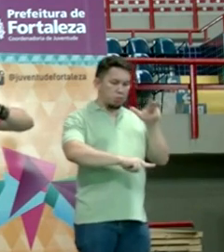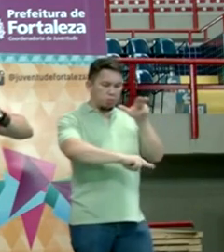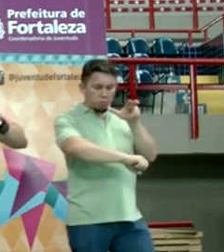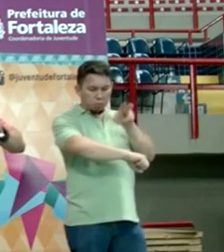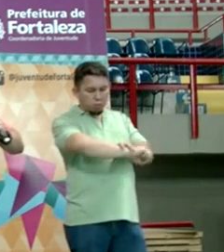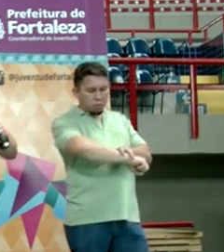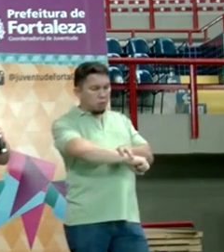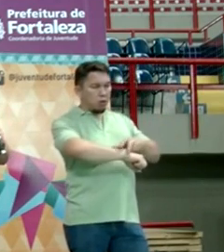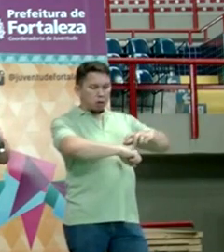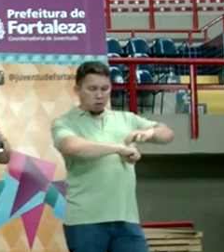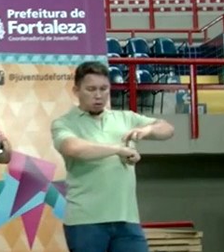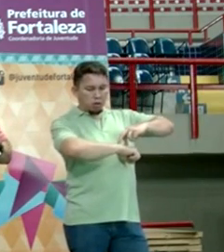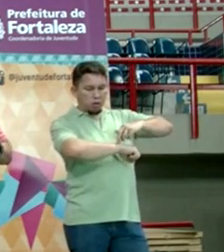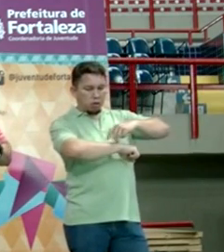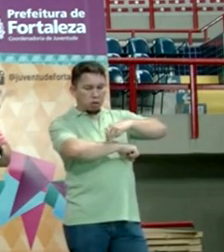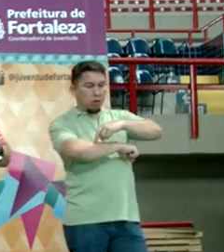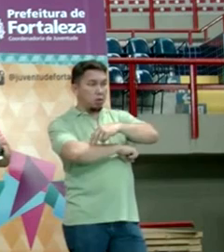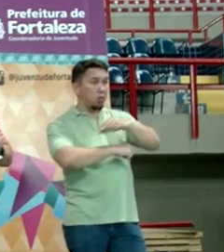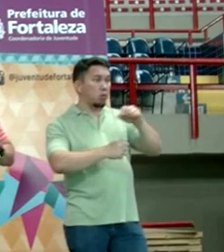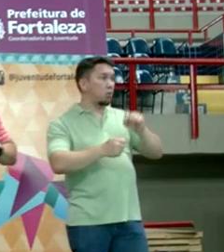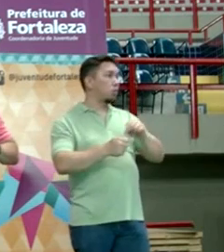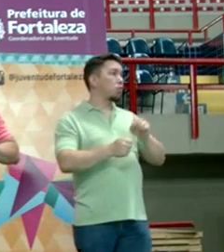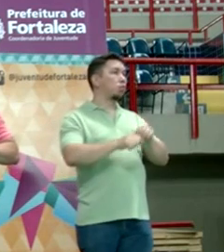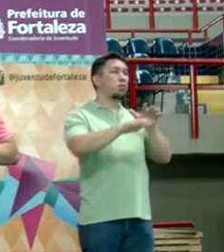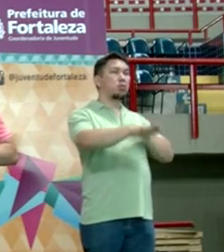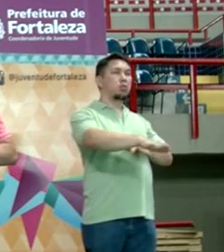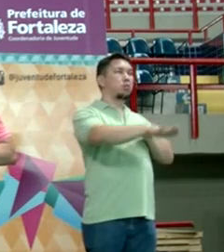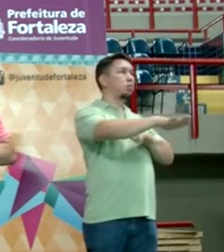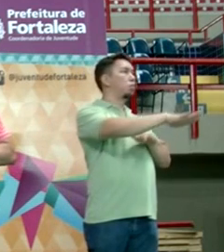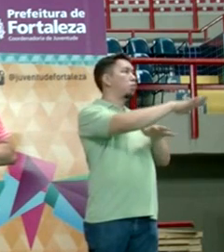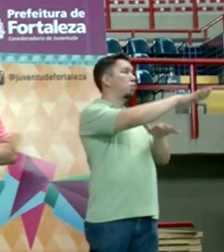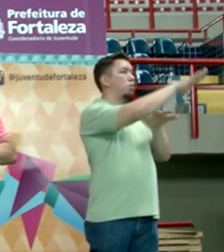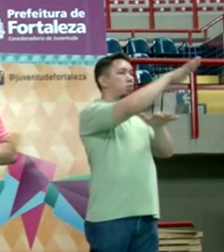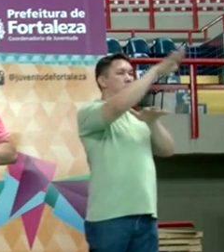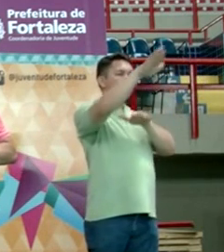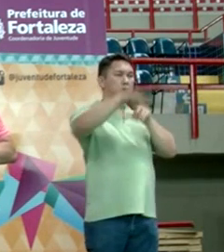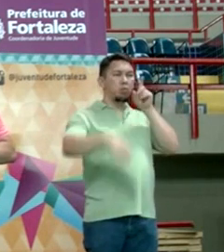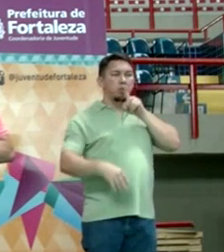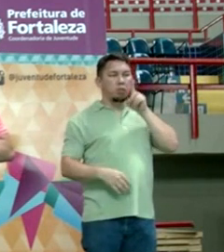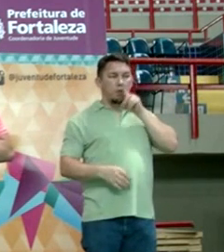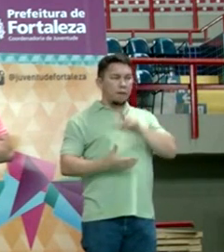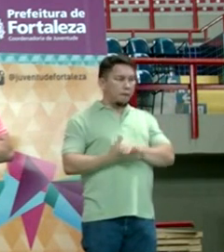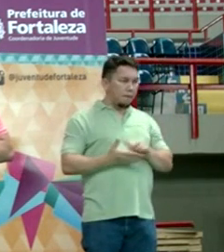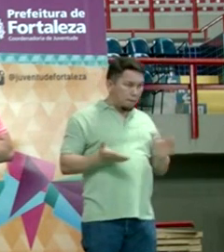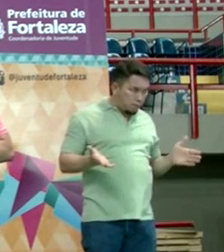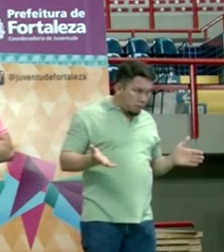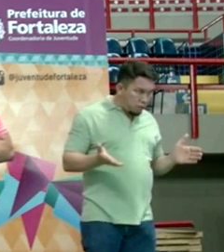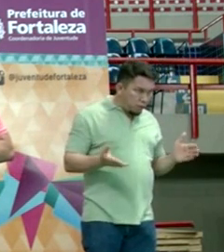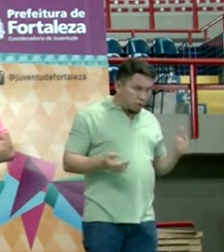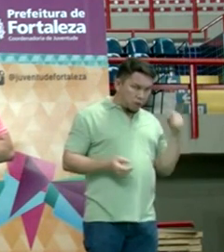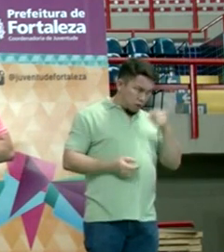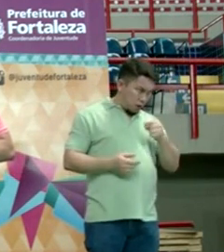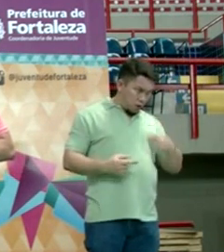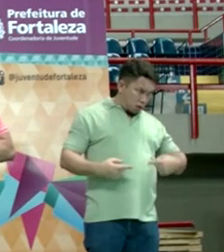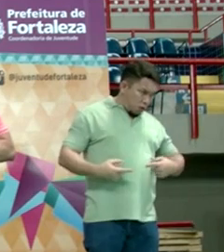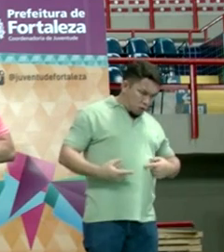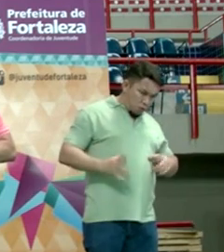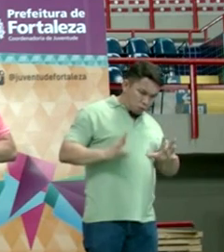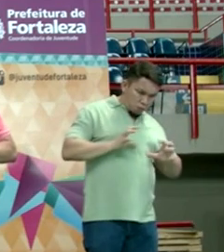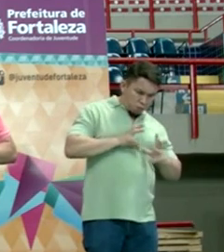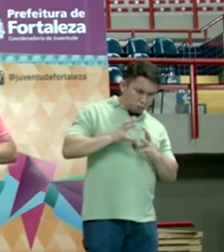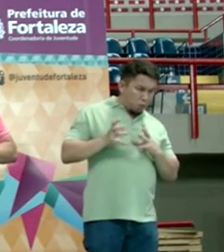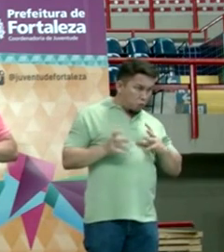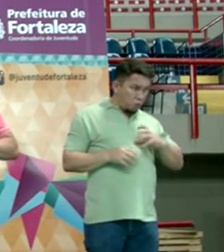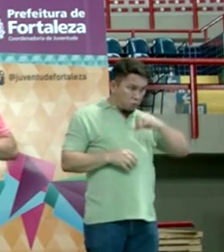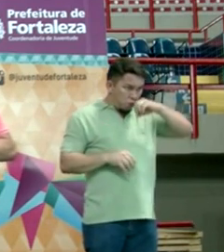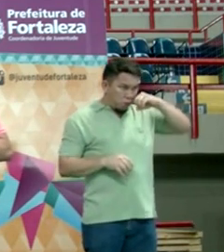chão, andar, fazer passeatas por todo o Brasil, por todos os Estados Unidos. Ele não era um